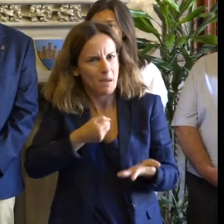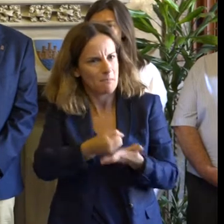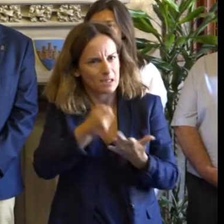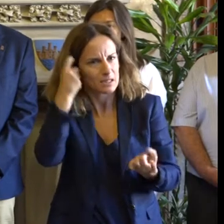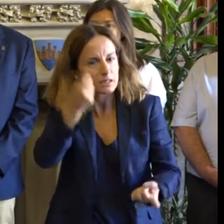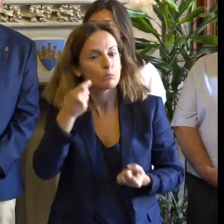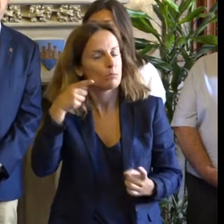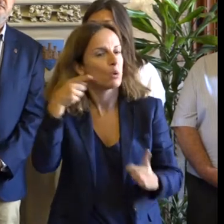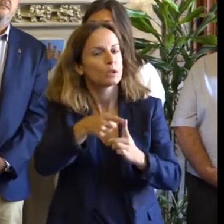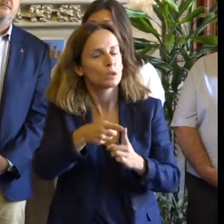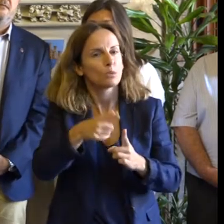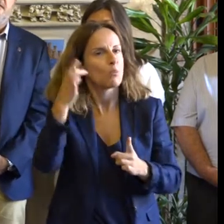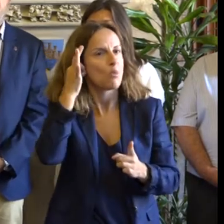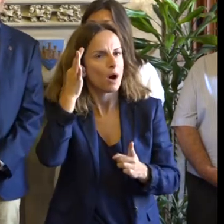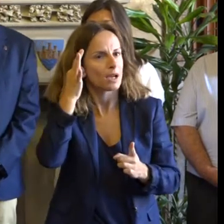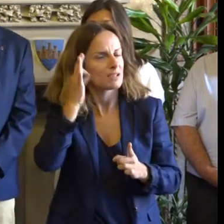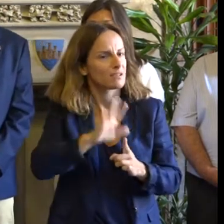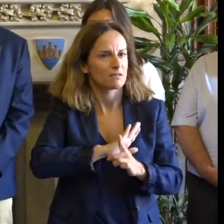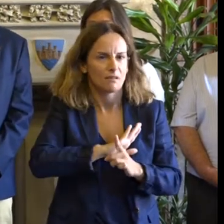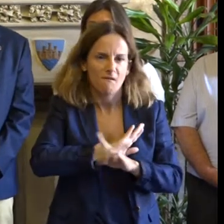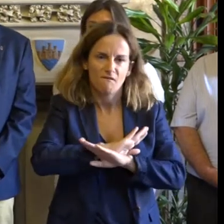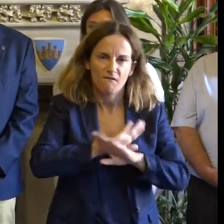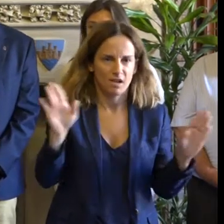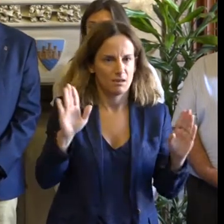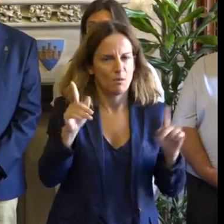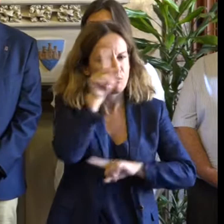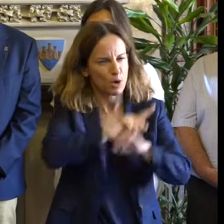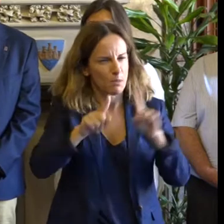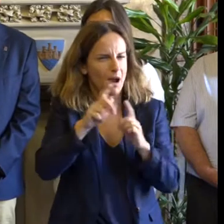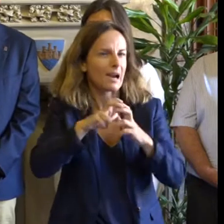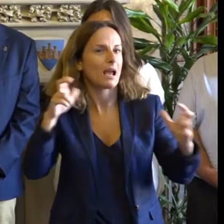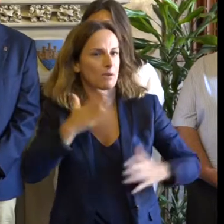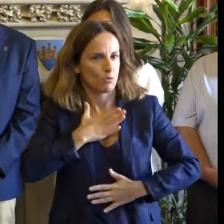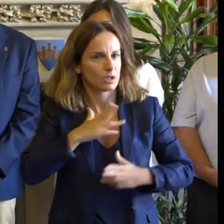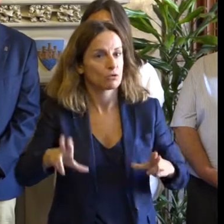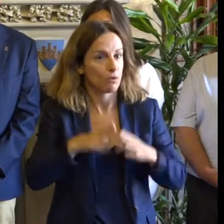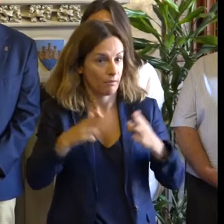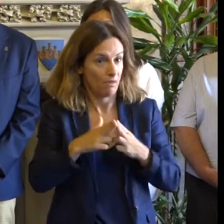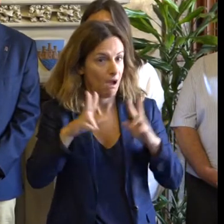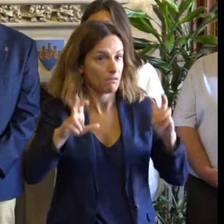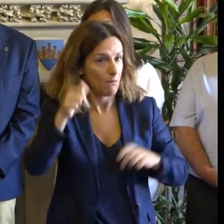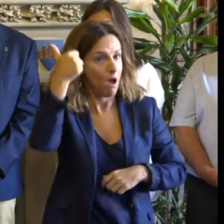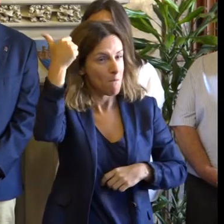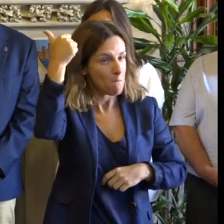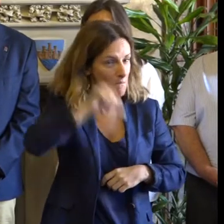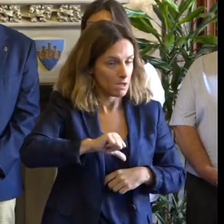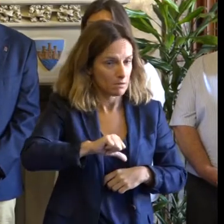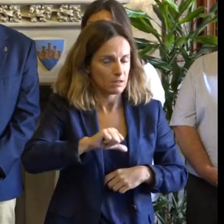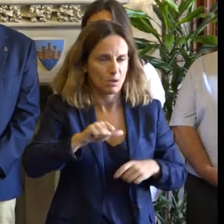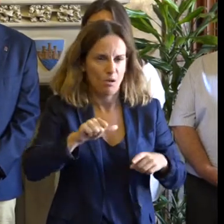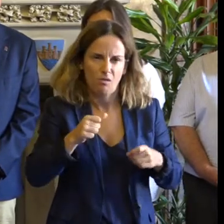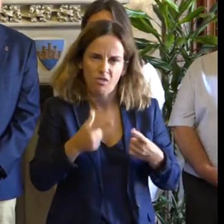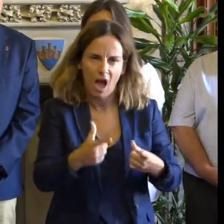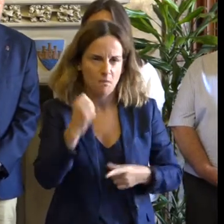siguin objecte d'una de les majors xacres de la nostra societat. No hem d'oblidar mai, el masclisme mata. La